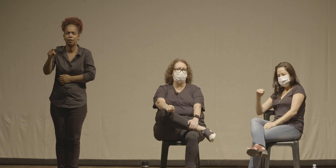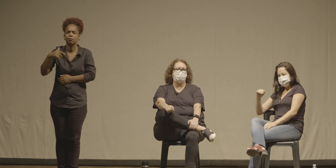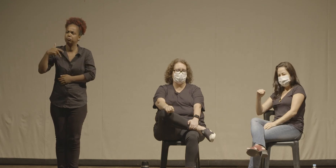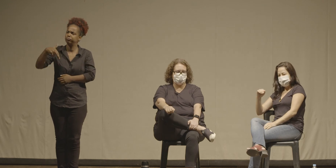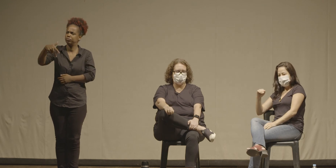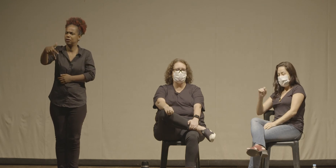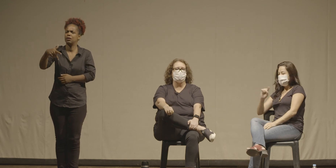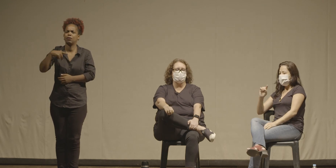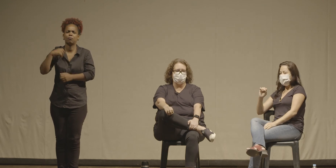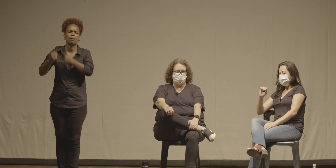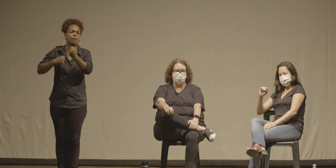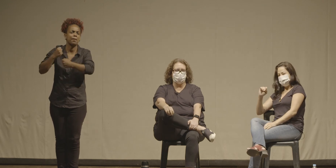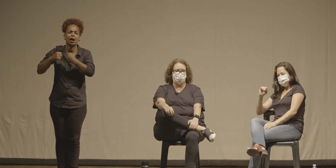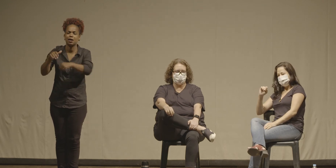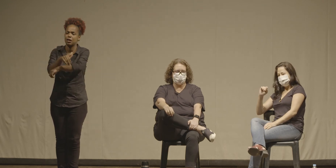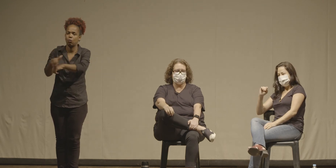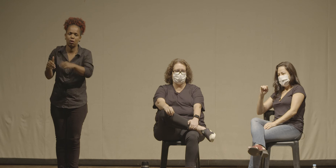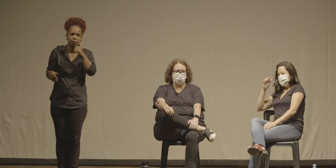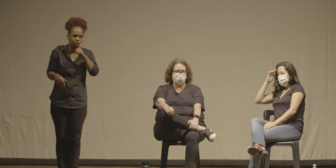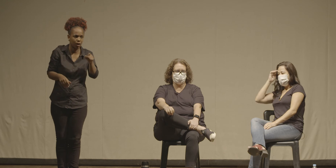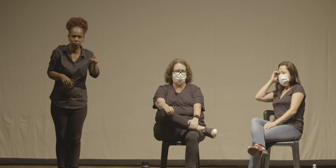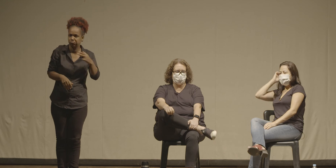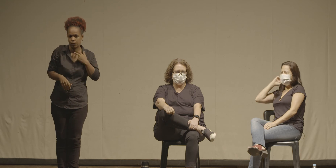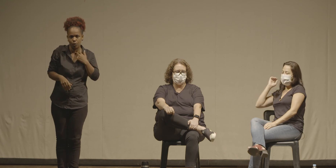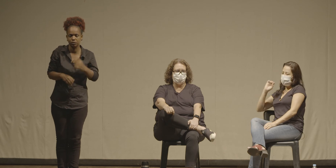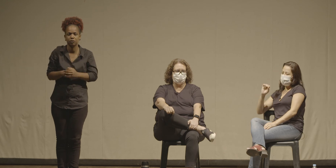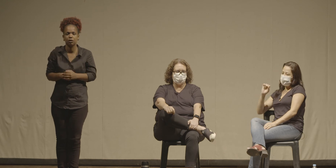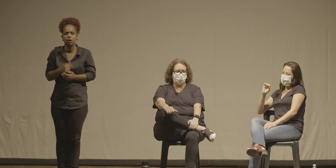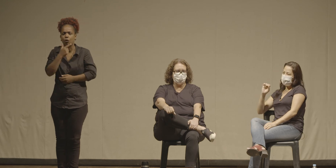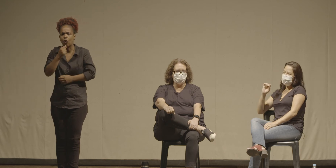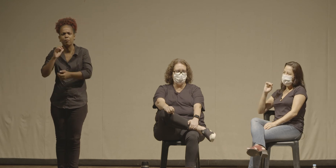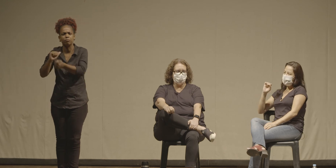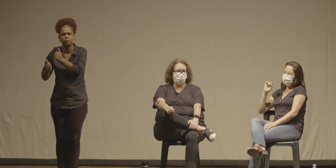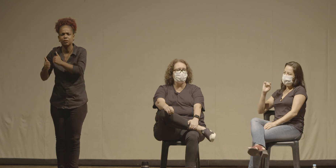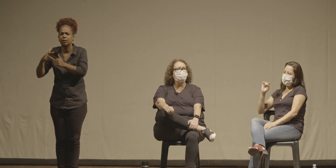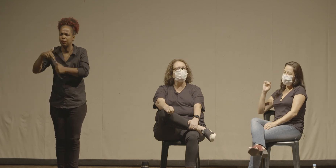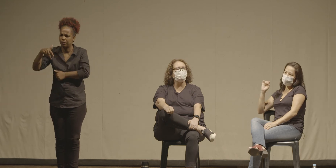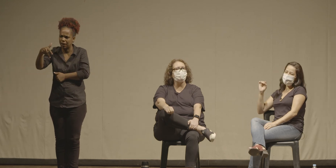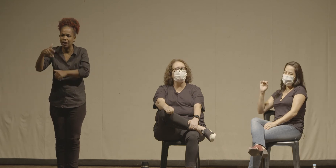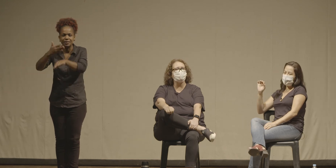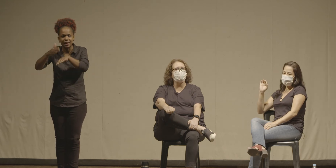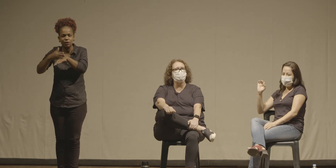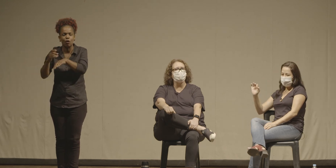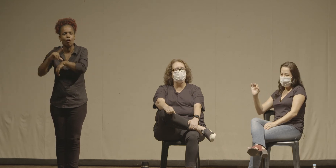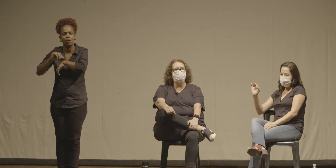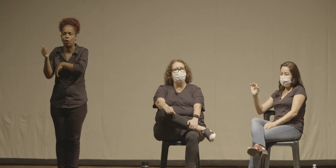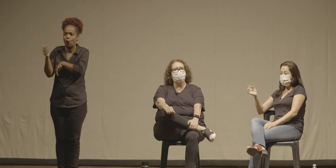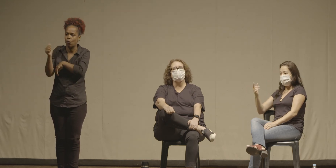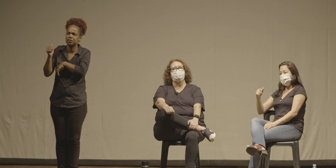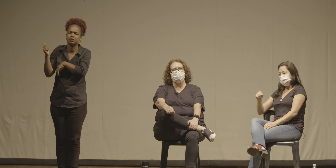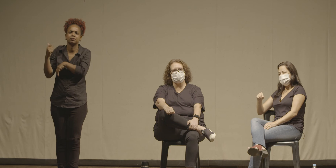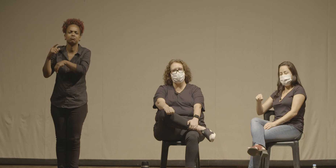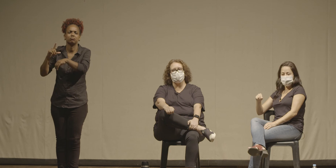rua, a mulher não. Um atleta homem, ele pode sair do treino 11 horas da noite